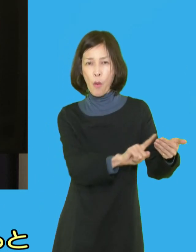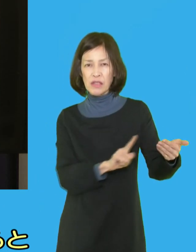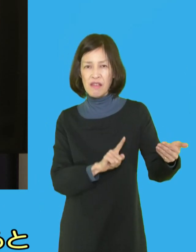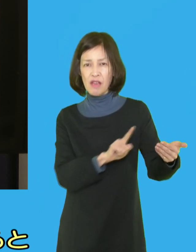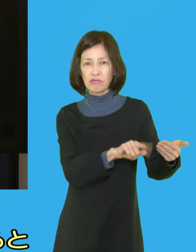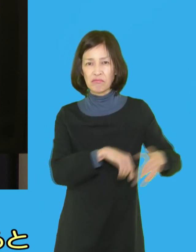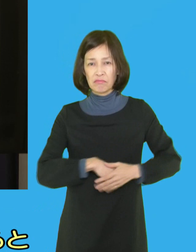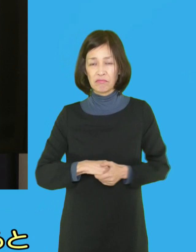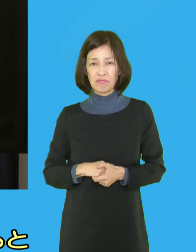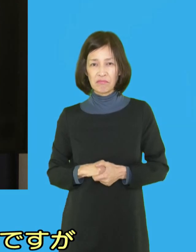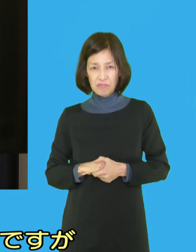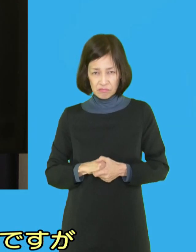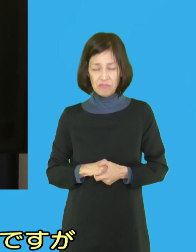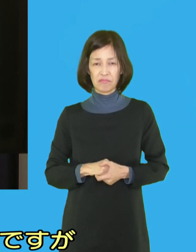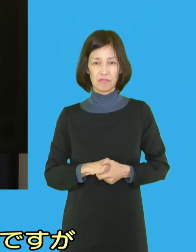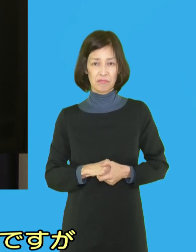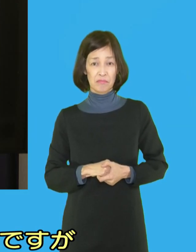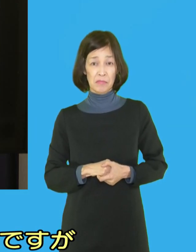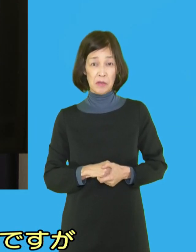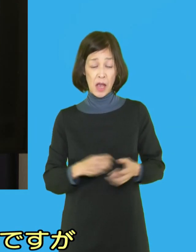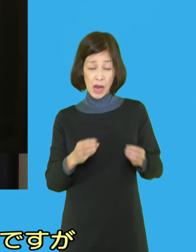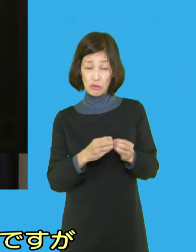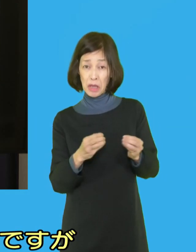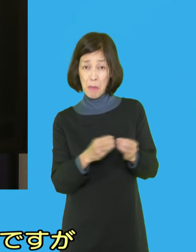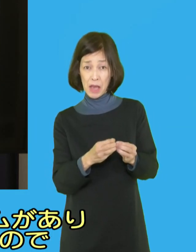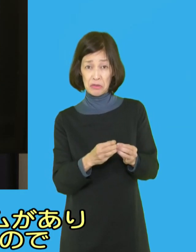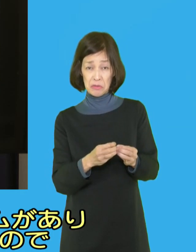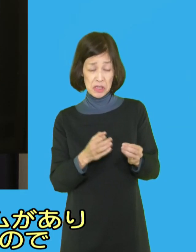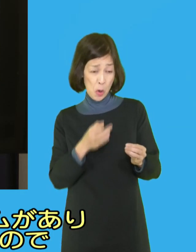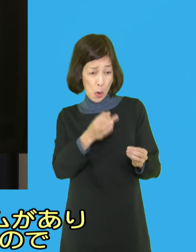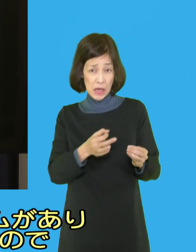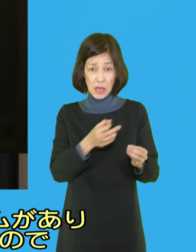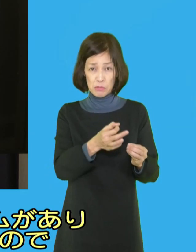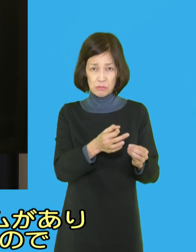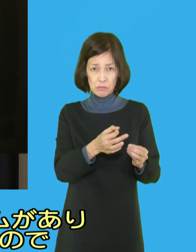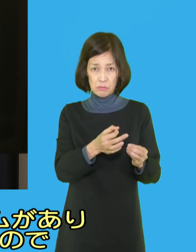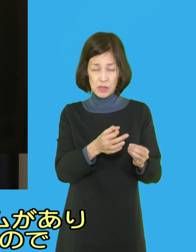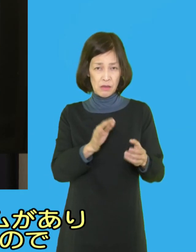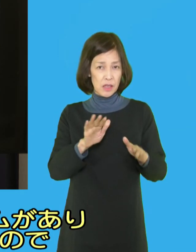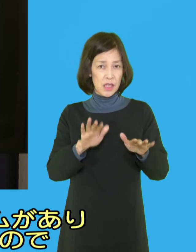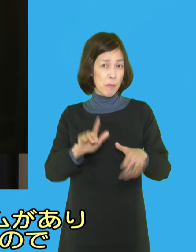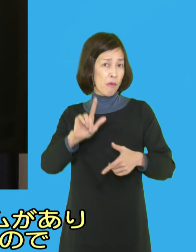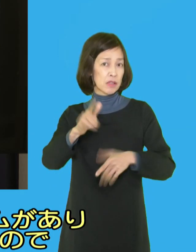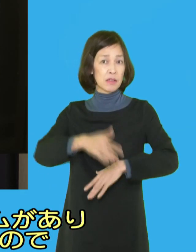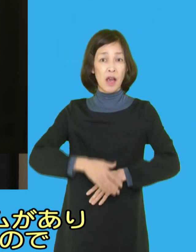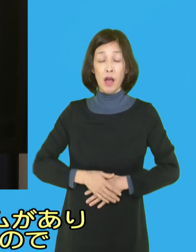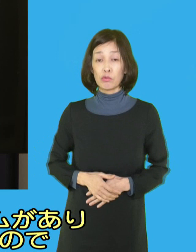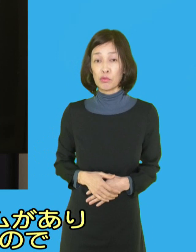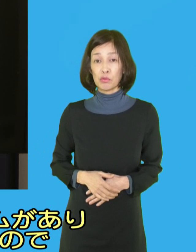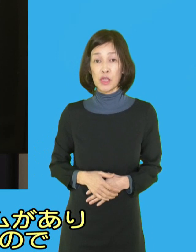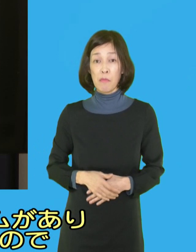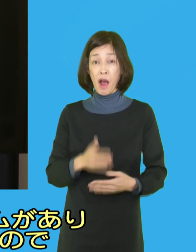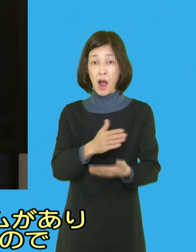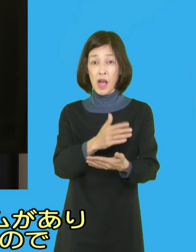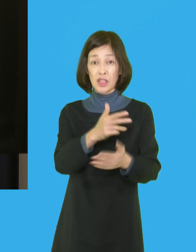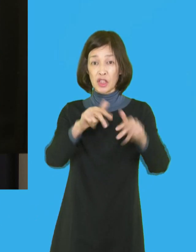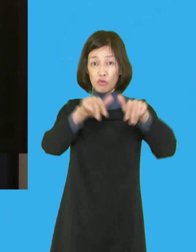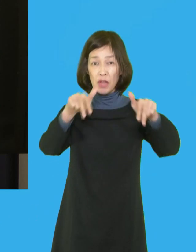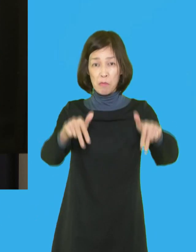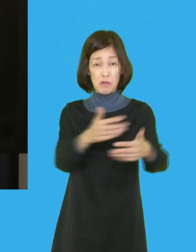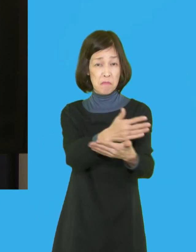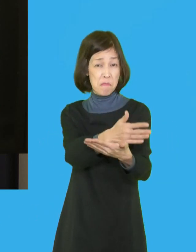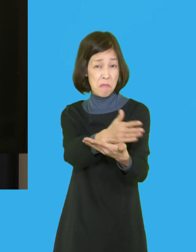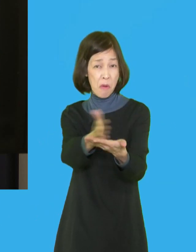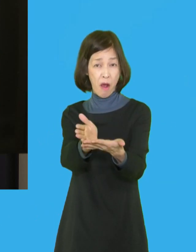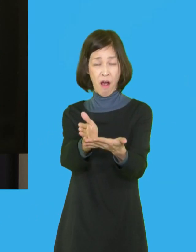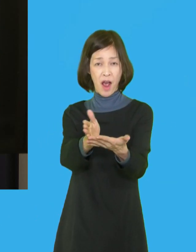方にシステムを合わせると費用がかさんでいくんですが、まあ、今は様々なシステムがありまして、パッケージ化されていますので、まあ、仕